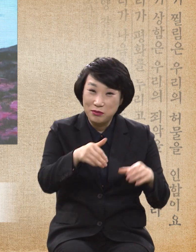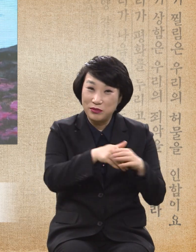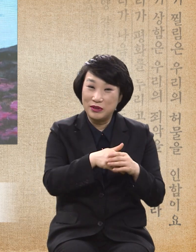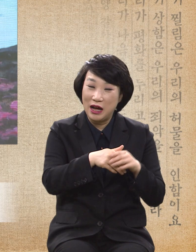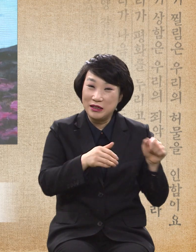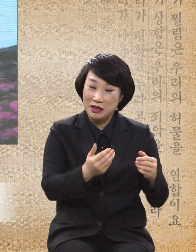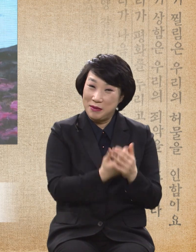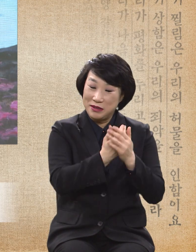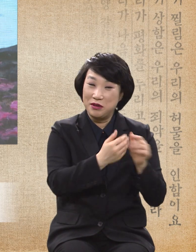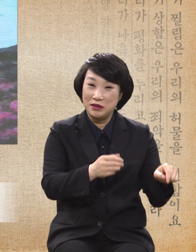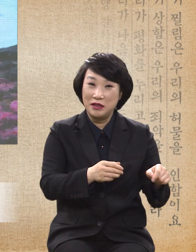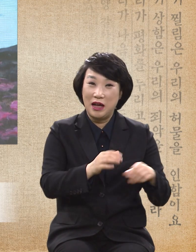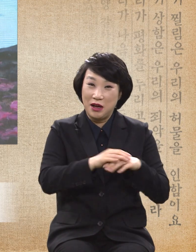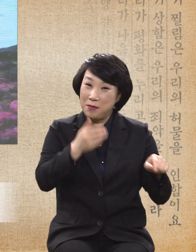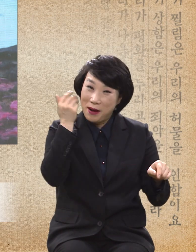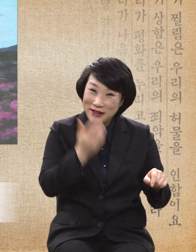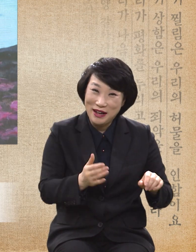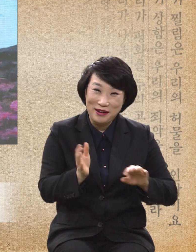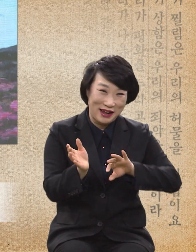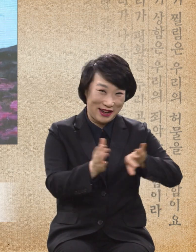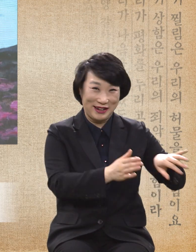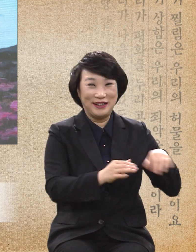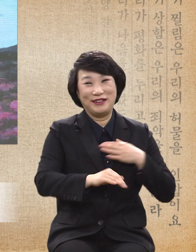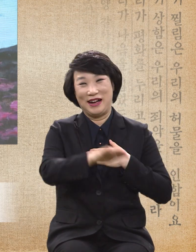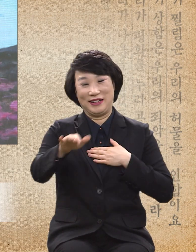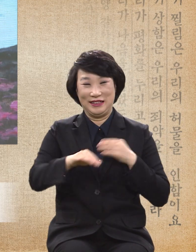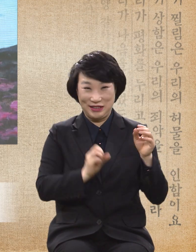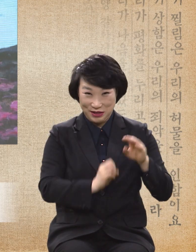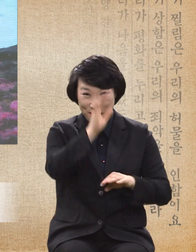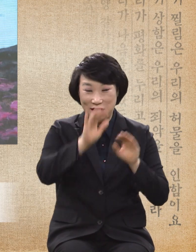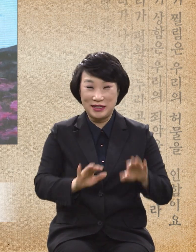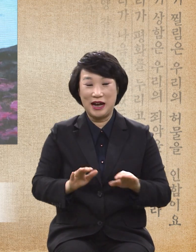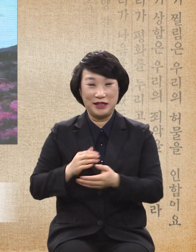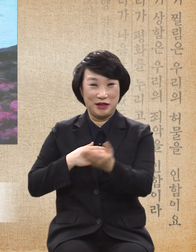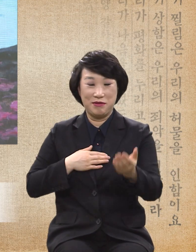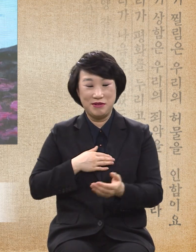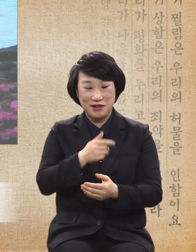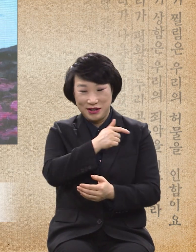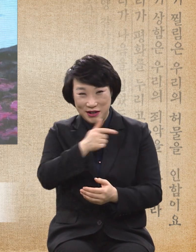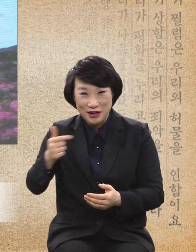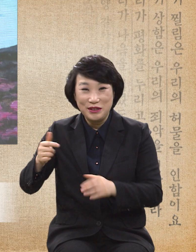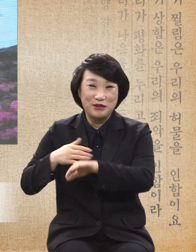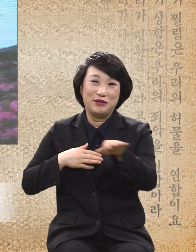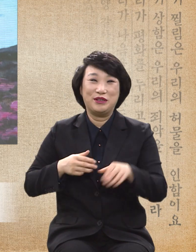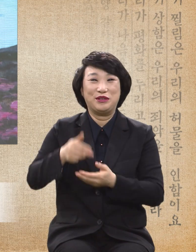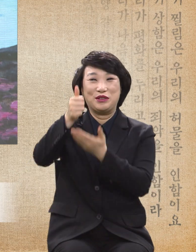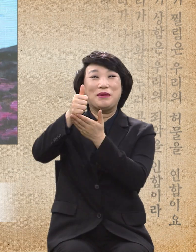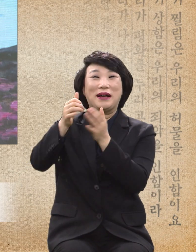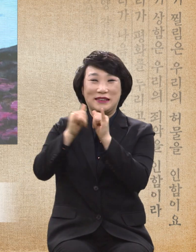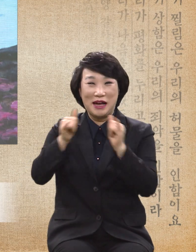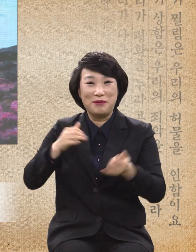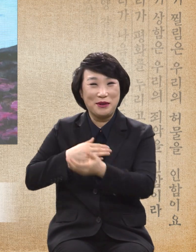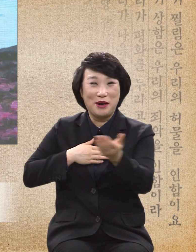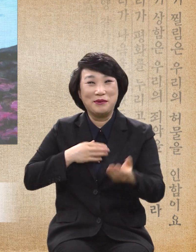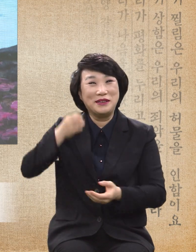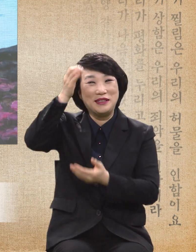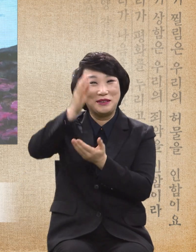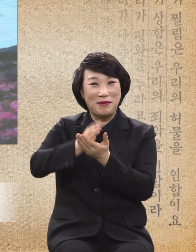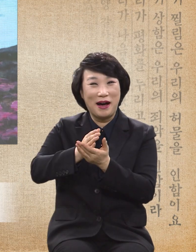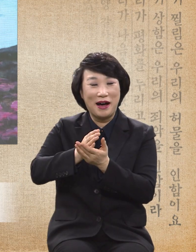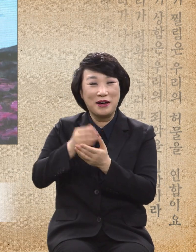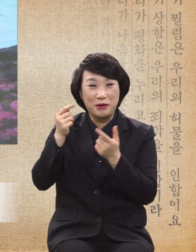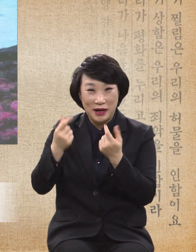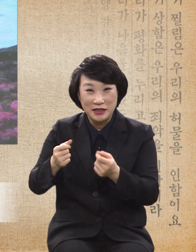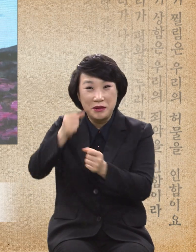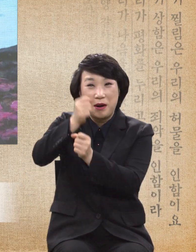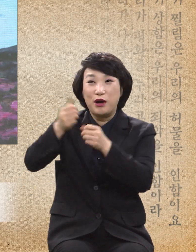초월하고 문명을 초월한 우리는 시대적 위대한 영웅적 사람임을 잊지 말라 이 말이야. 누가 그렇게